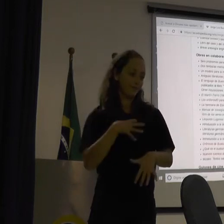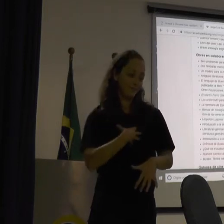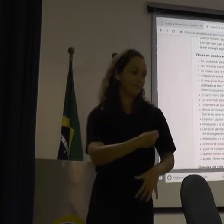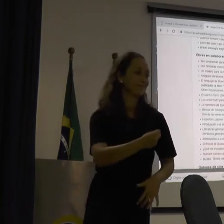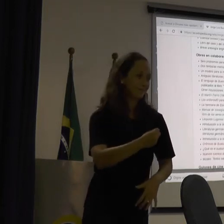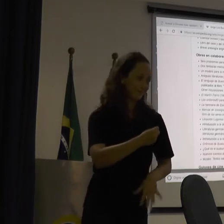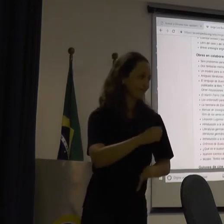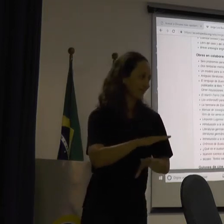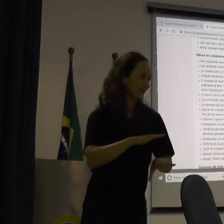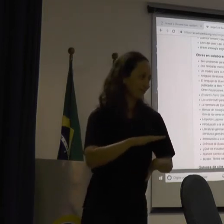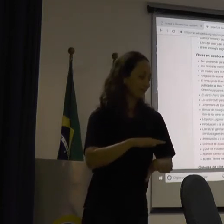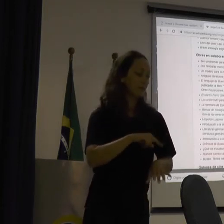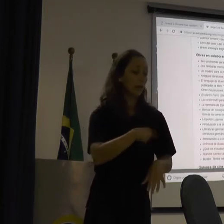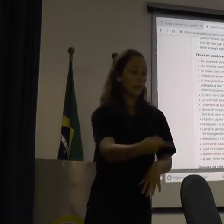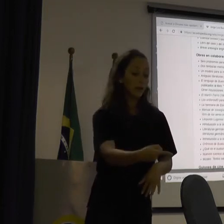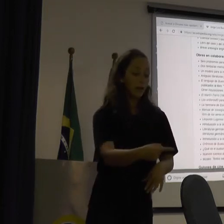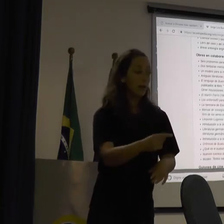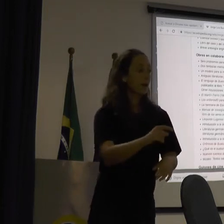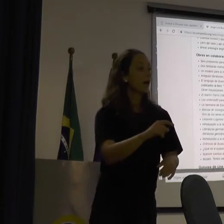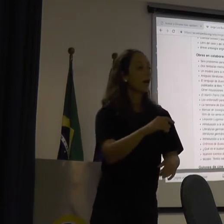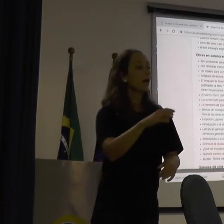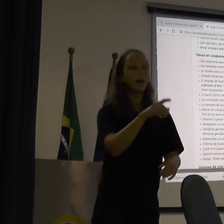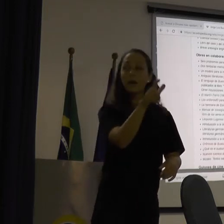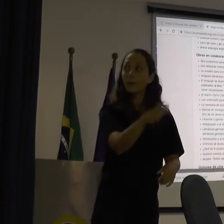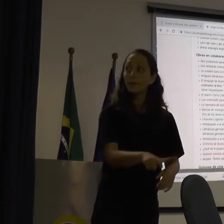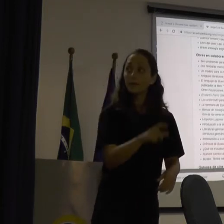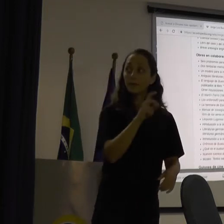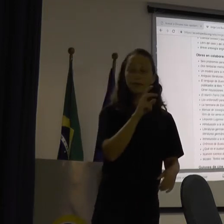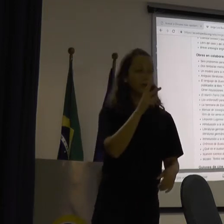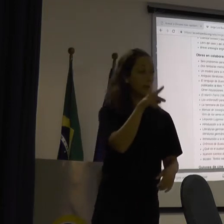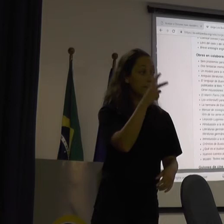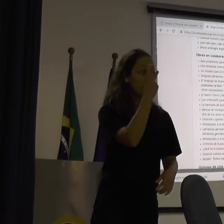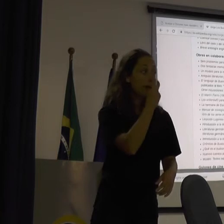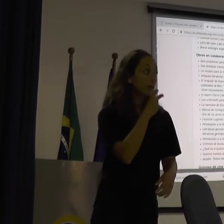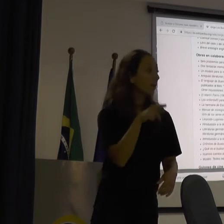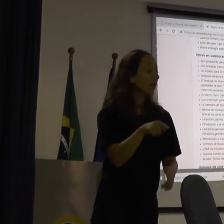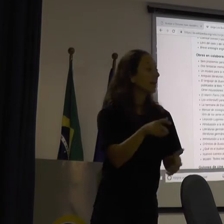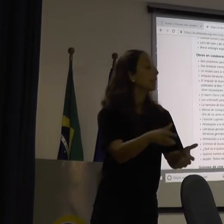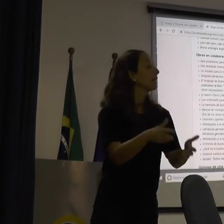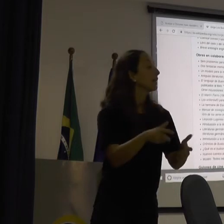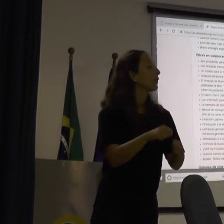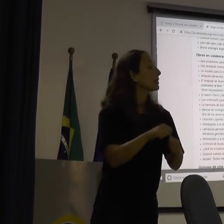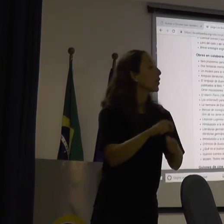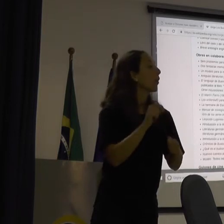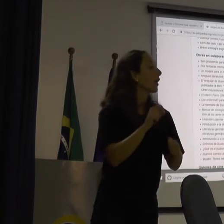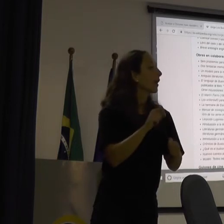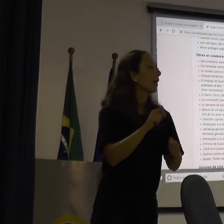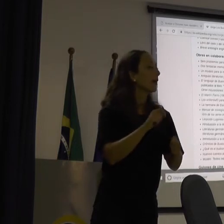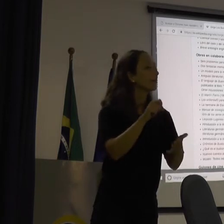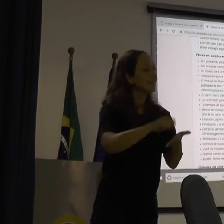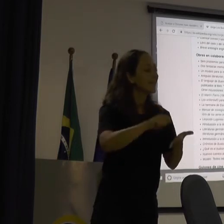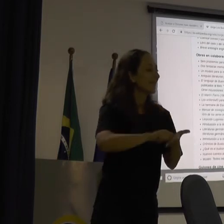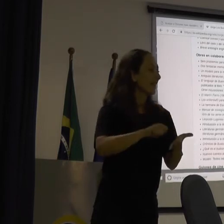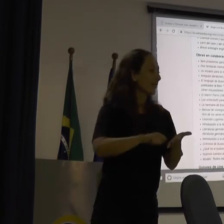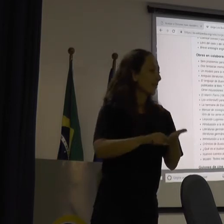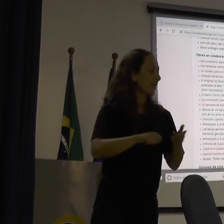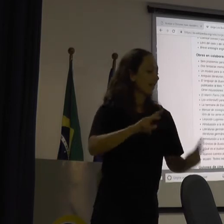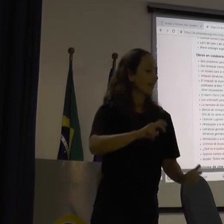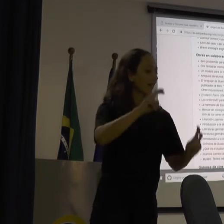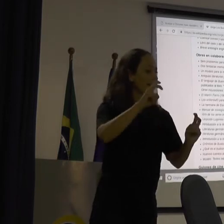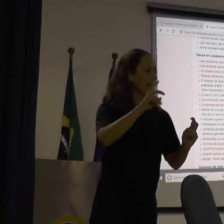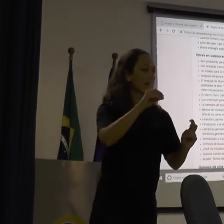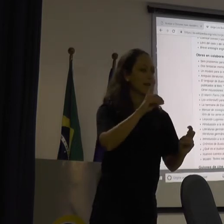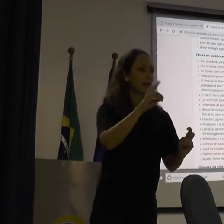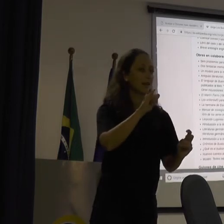maneira dele se consolar foi escrever os diálogos. Não por acaso está em diálogo, que muita gente fala que